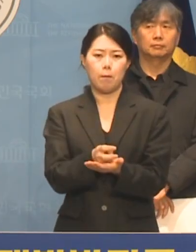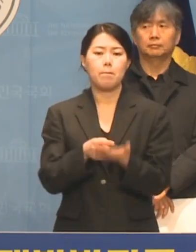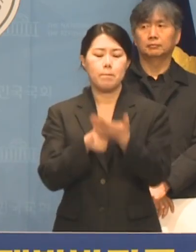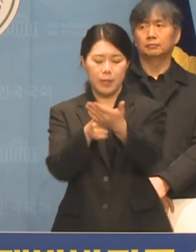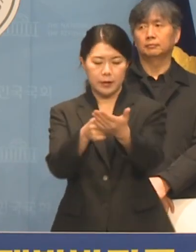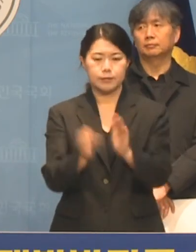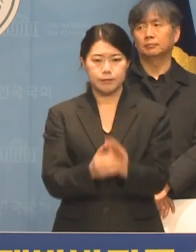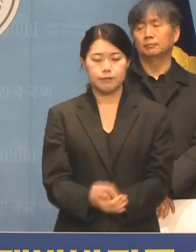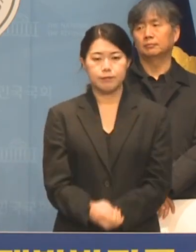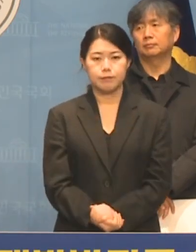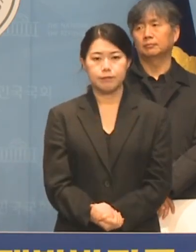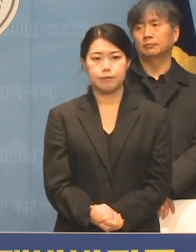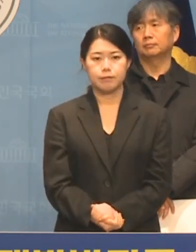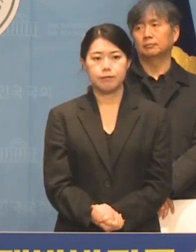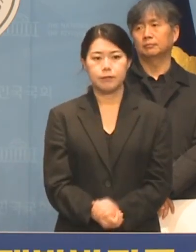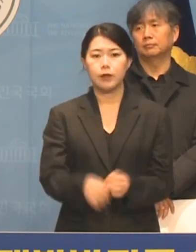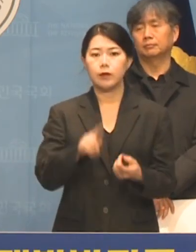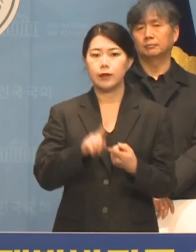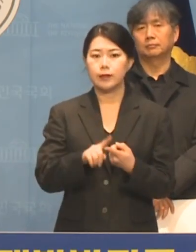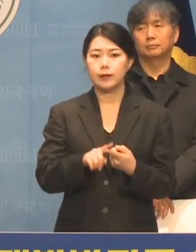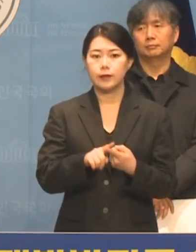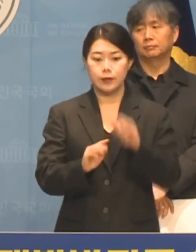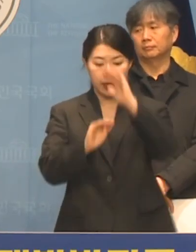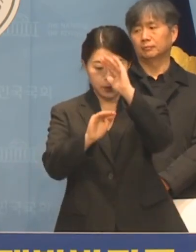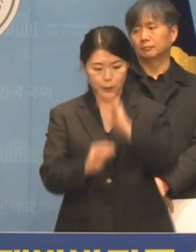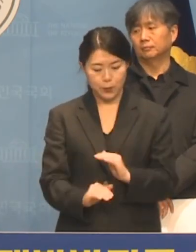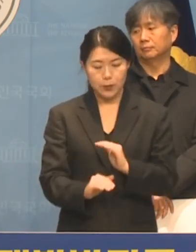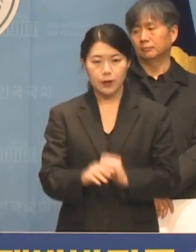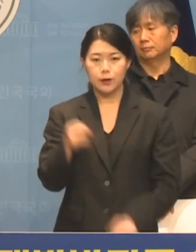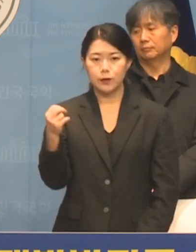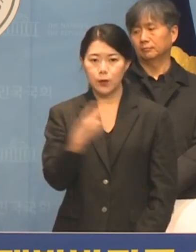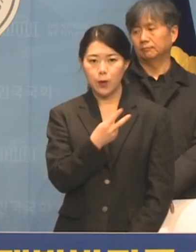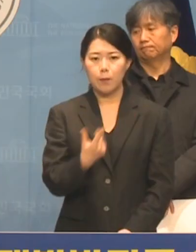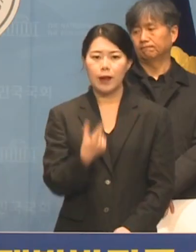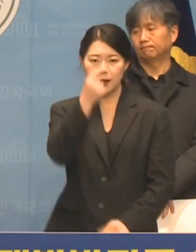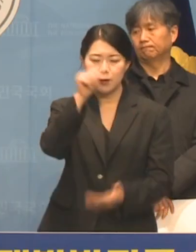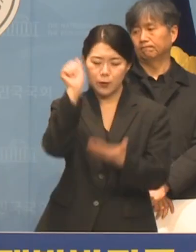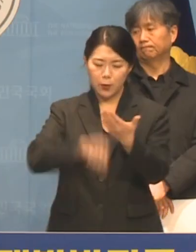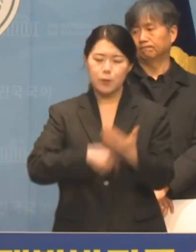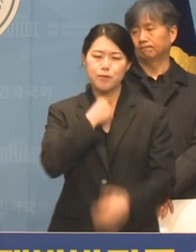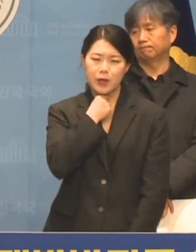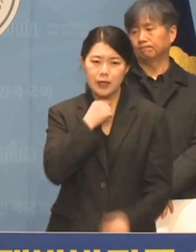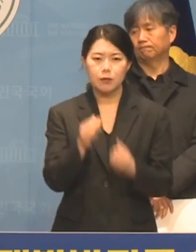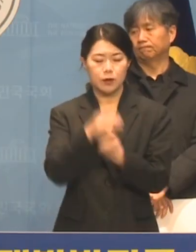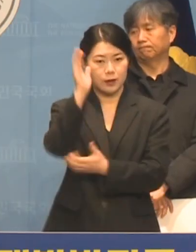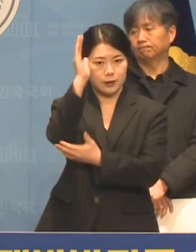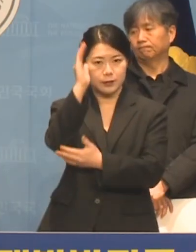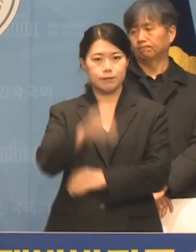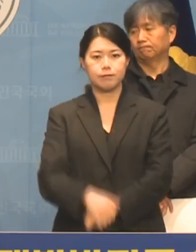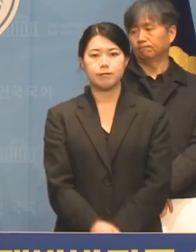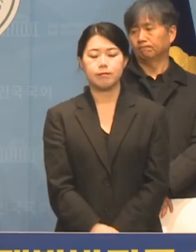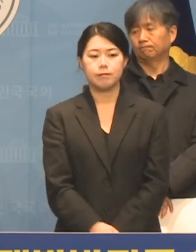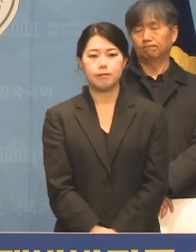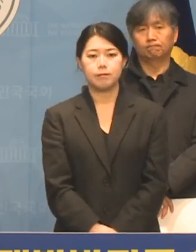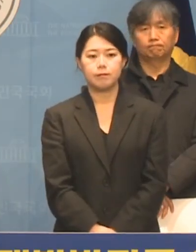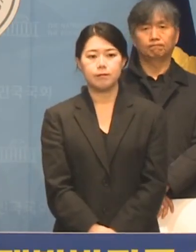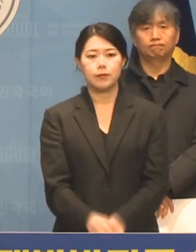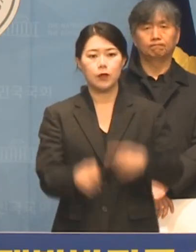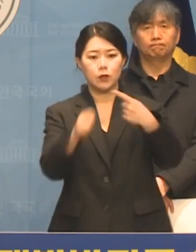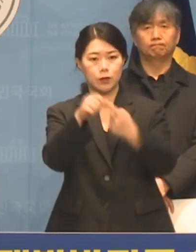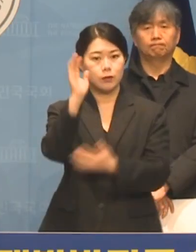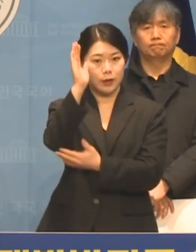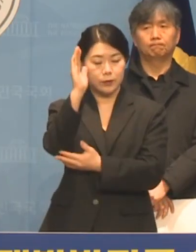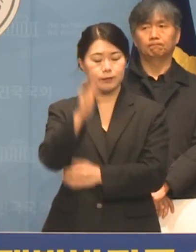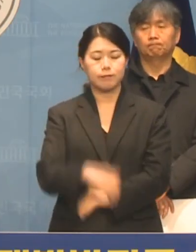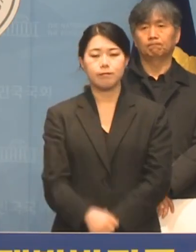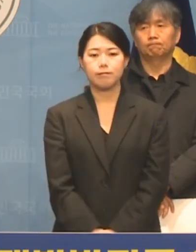이 법안 발의와 관련돼서 그 내용과 촉구의 의미로 기자회견을 진행하게 되었는데요. 바로 첫 번째 발언